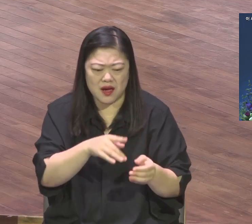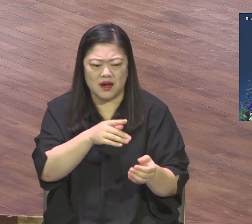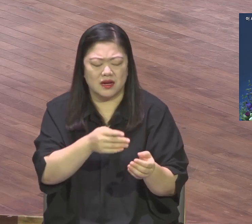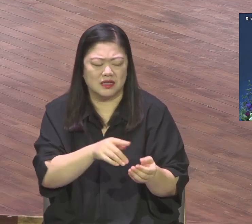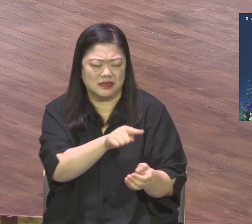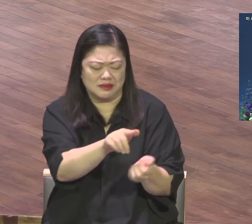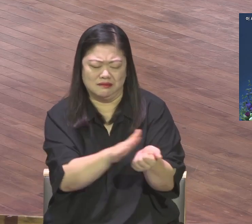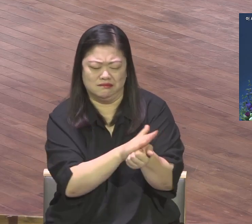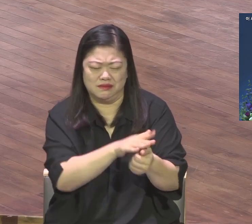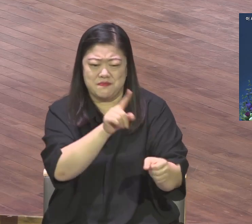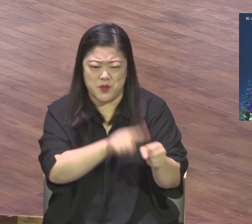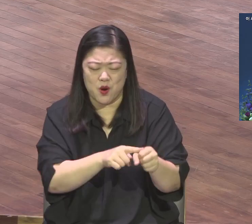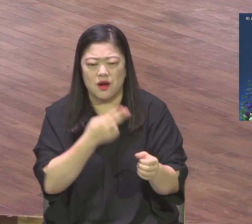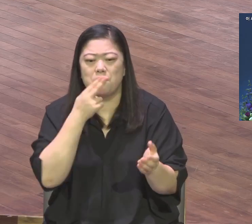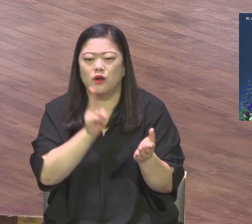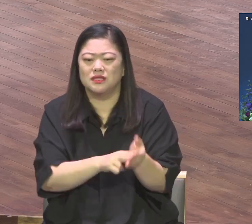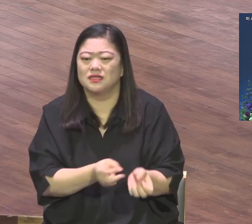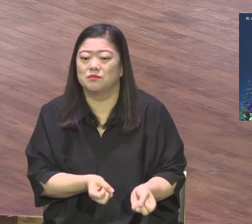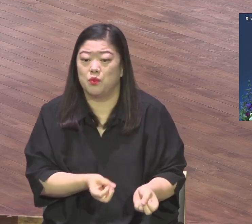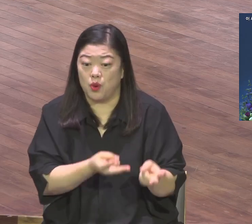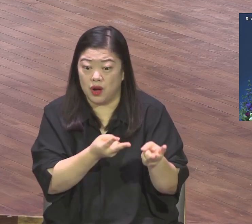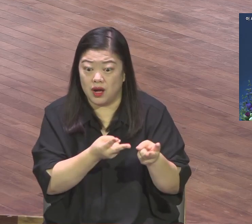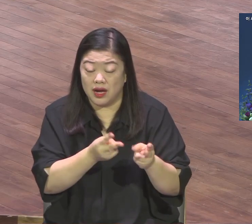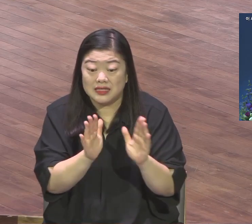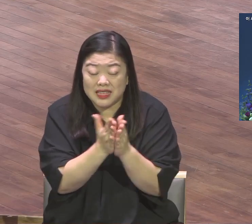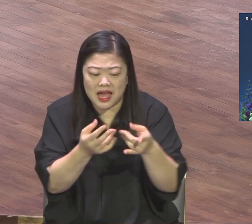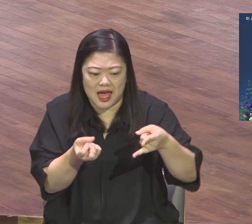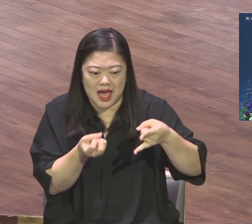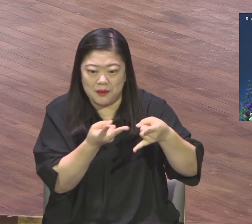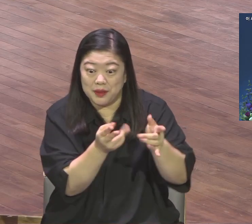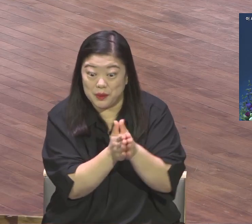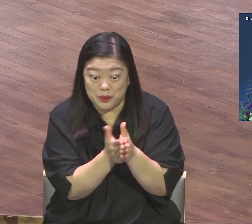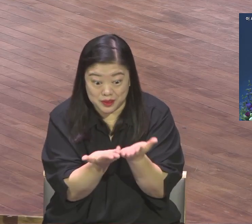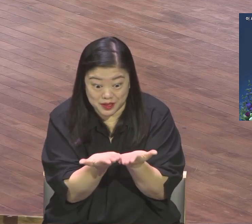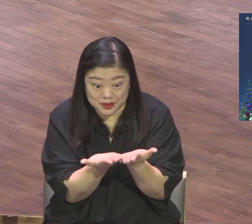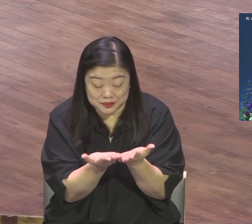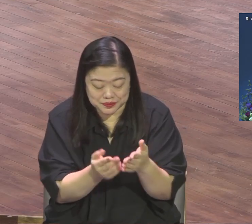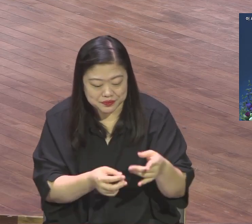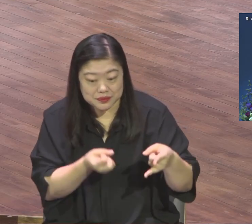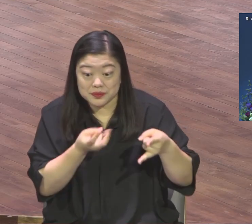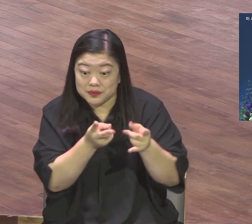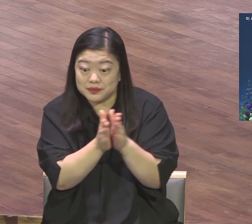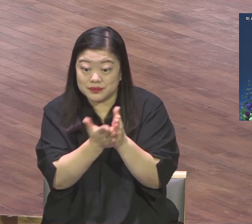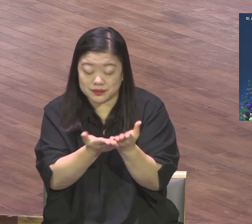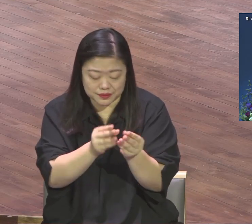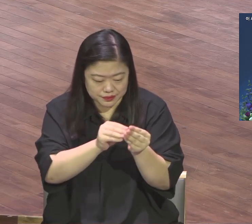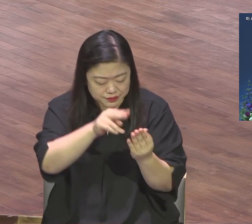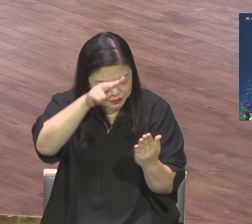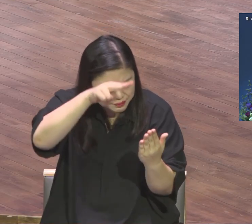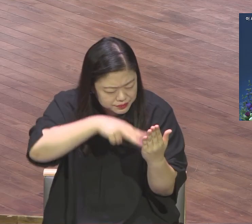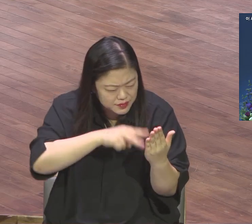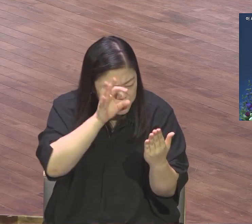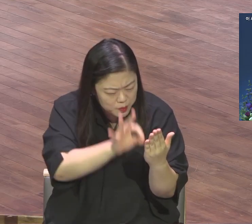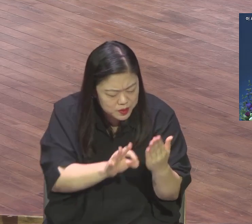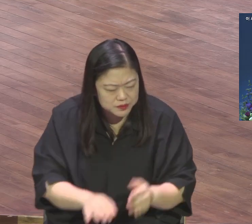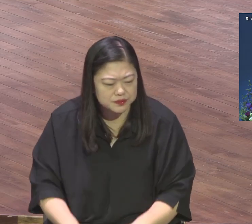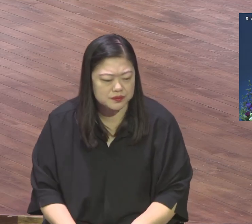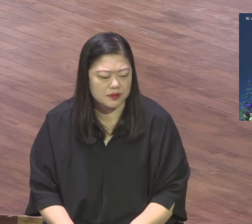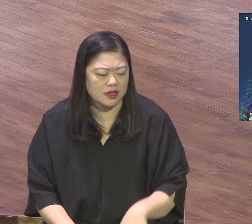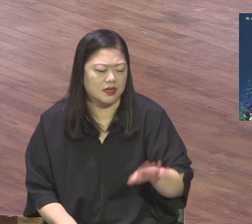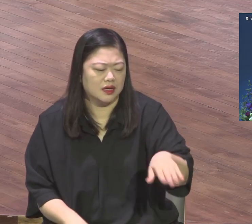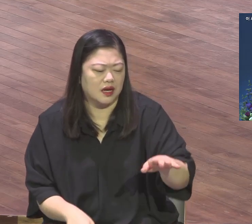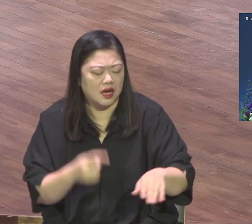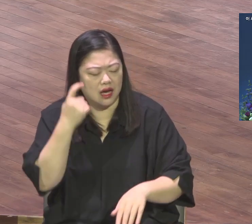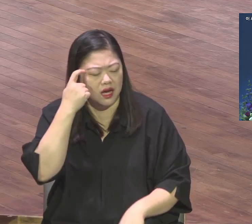에베소에 있는 성도들에게 편지를 보낸 그것이 에베소서인데 이 에베소서에 보면 영적 싸움을 싸워야